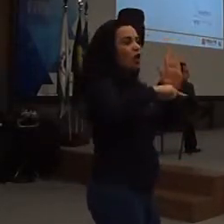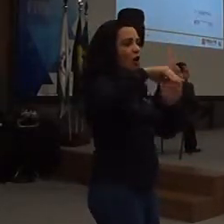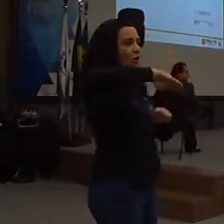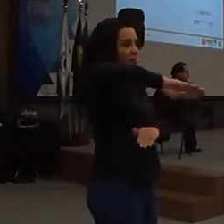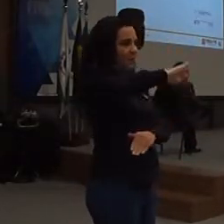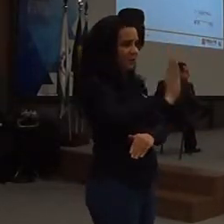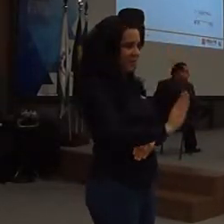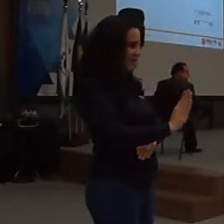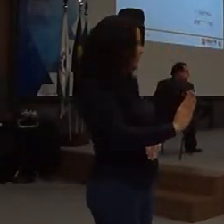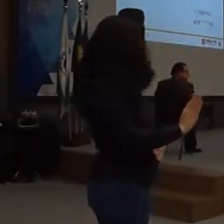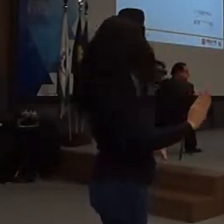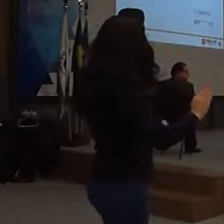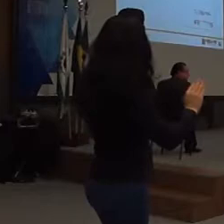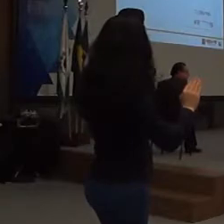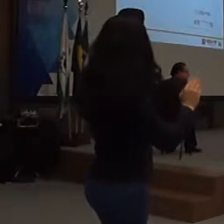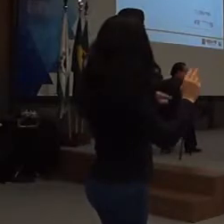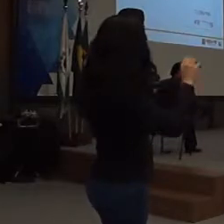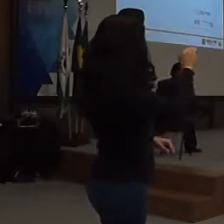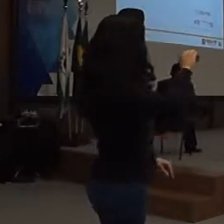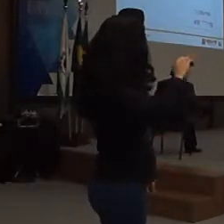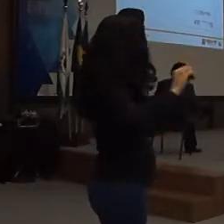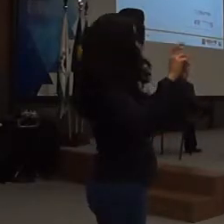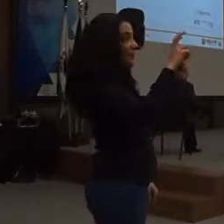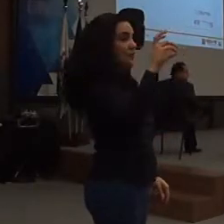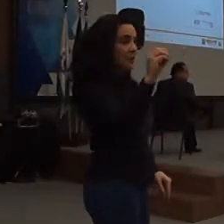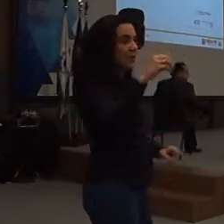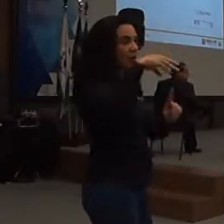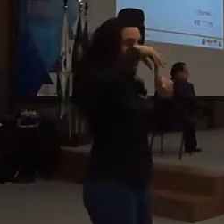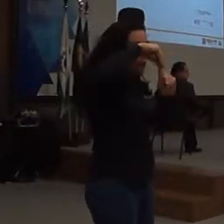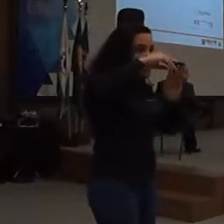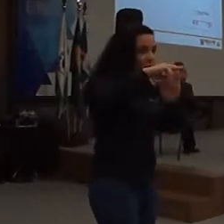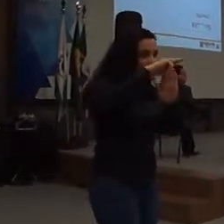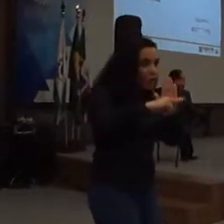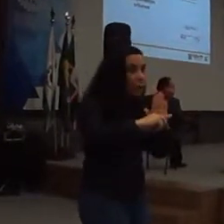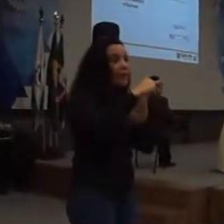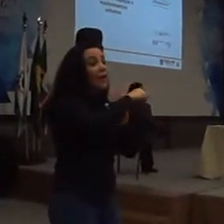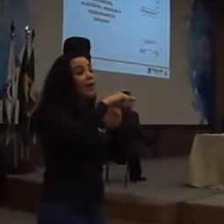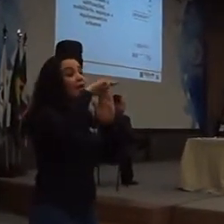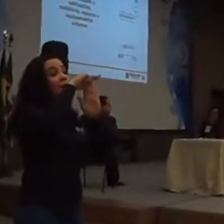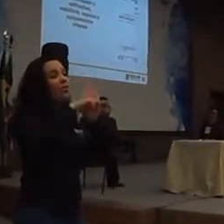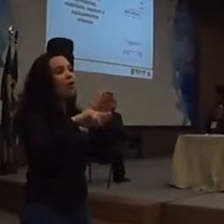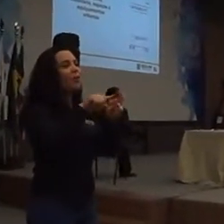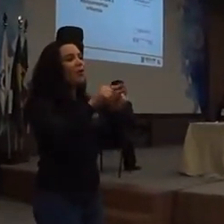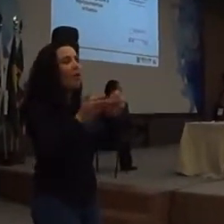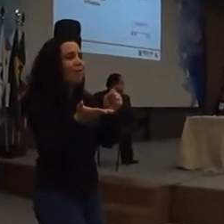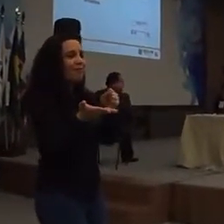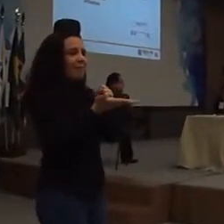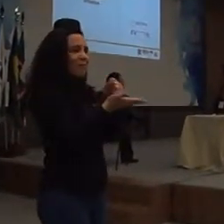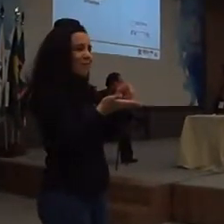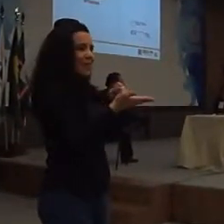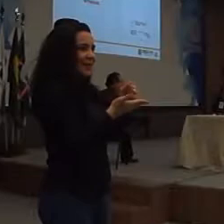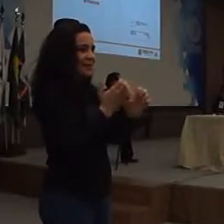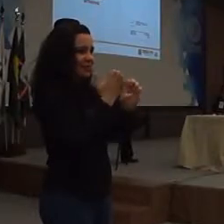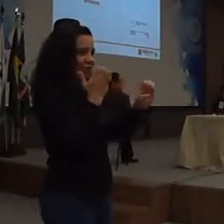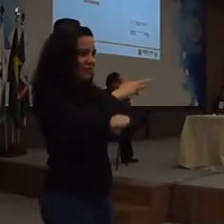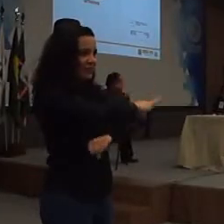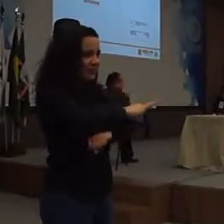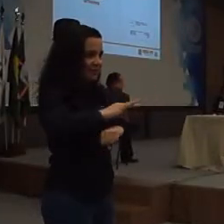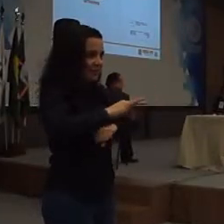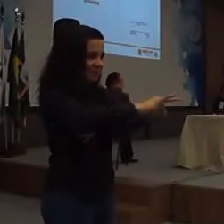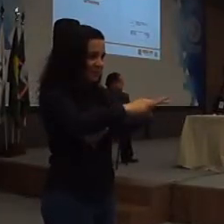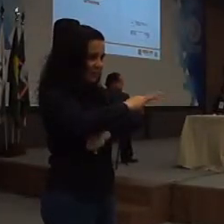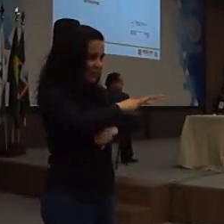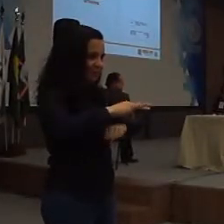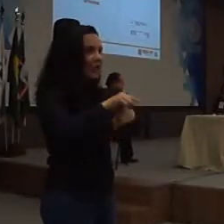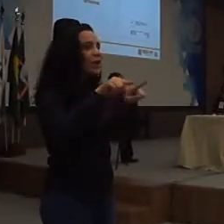pode ir. E essa norma não é a única norma, mas é um balizamento, principalmente na área de engenharia civil e arquitetura, em que te dá